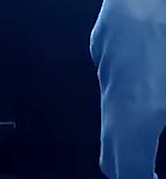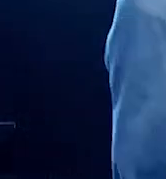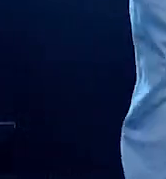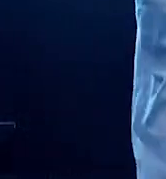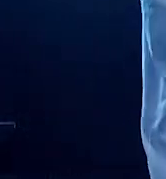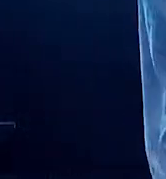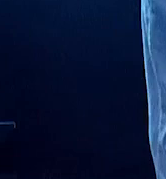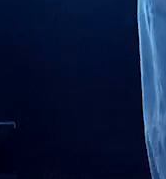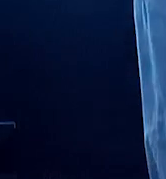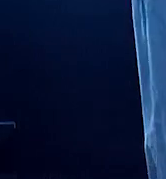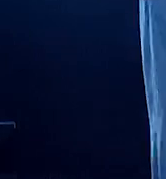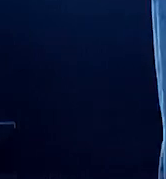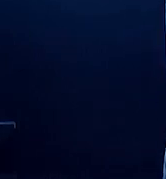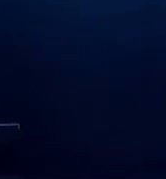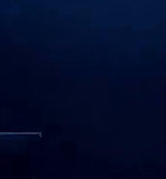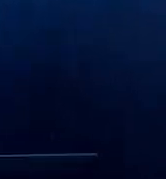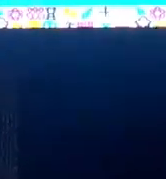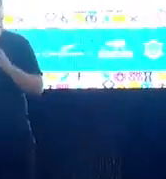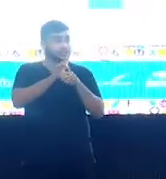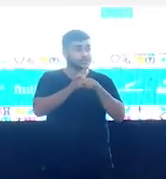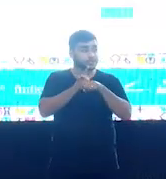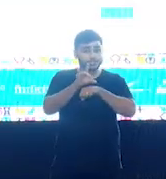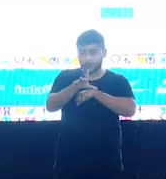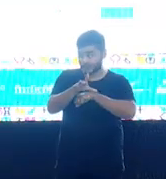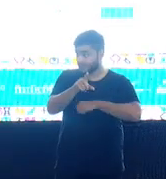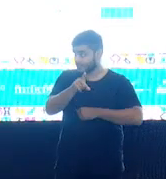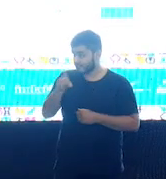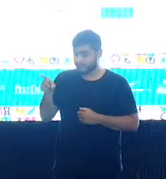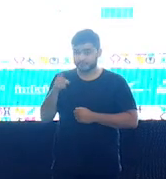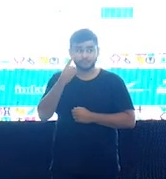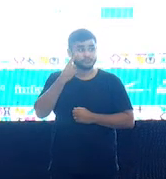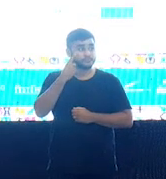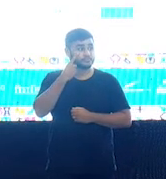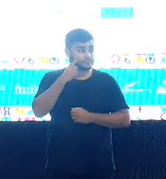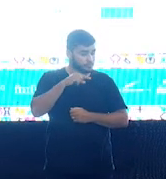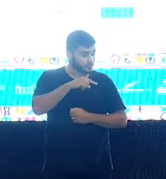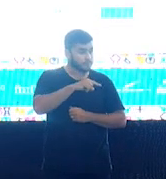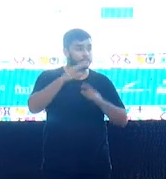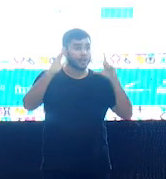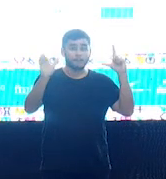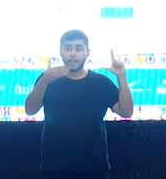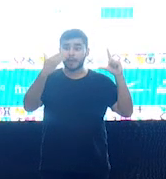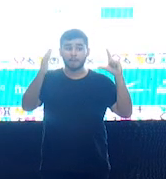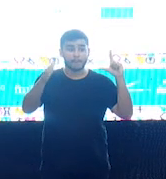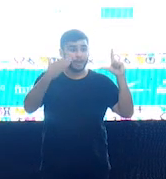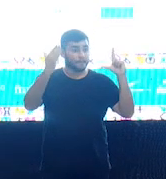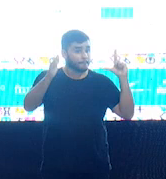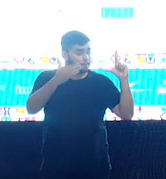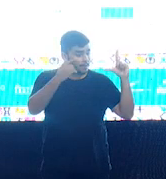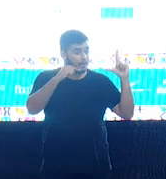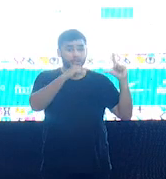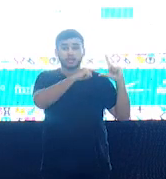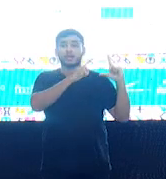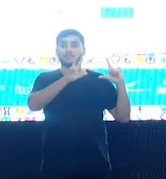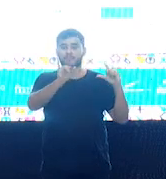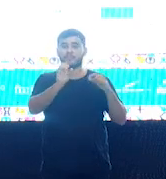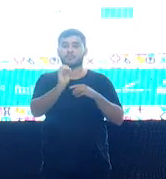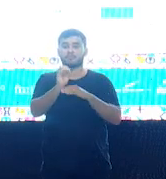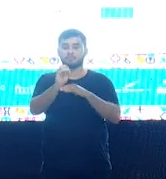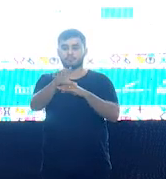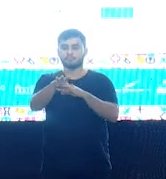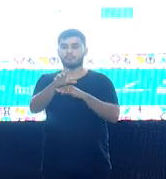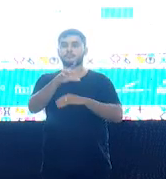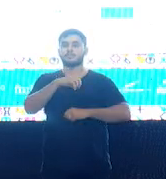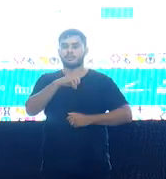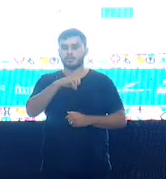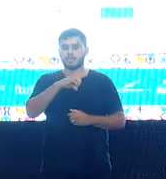olha só outra diquinha aí do professor Tiago para você. Esse slide vai estar disponibilizado lá na plataforma do Academia